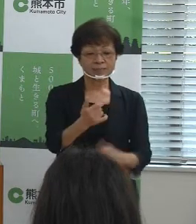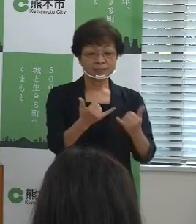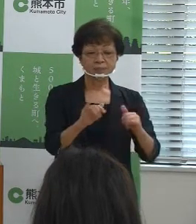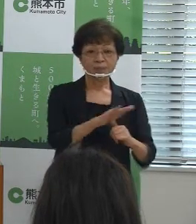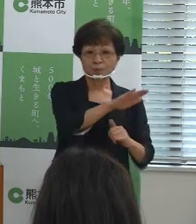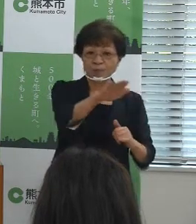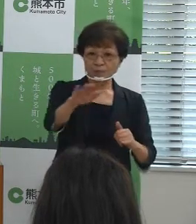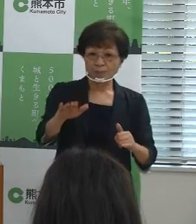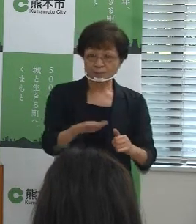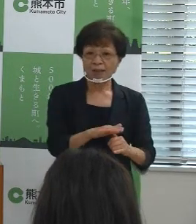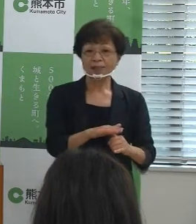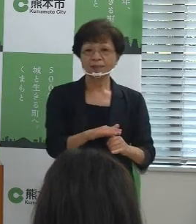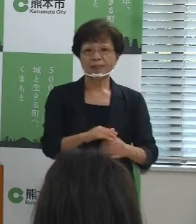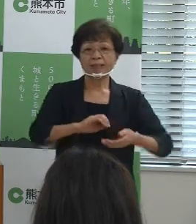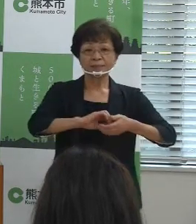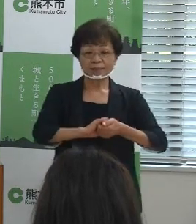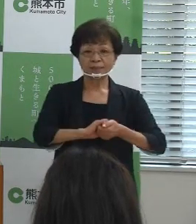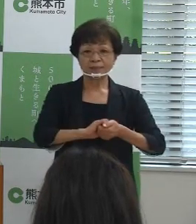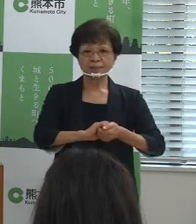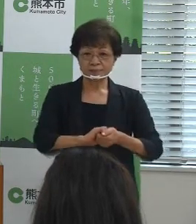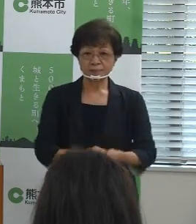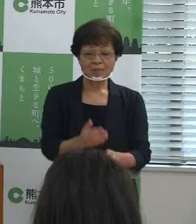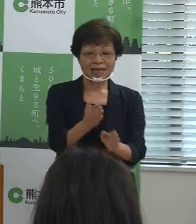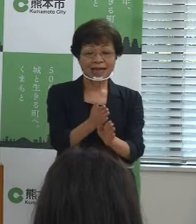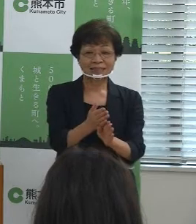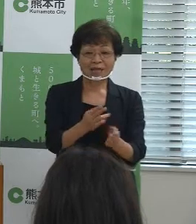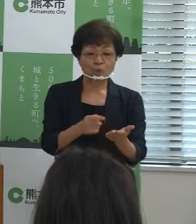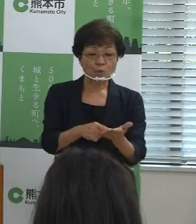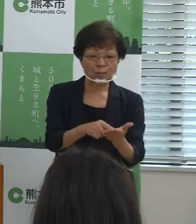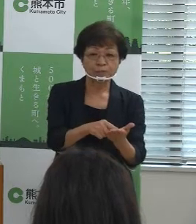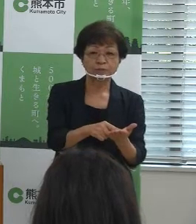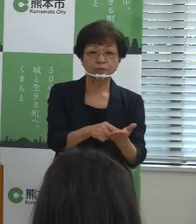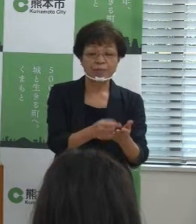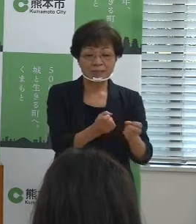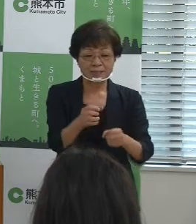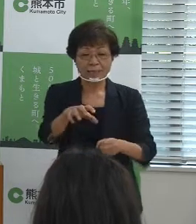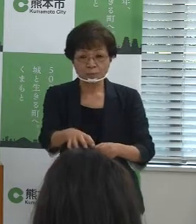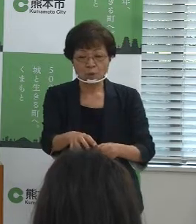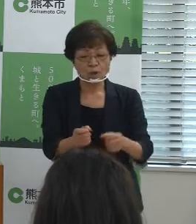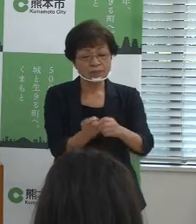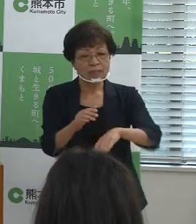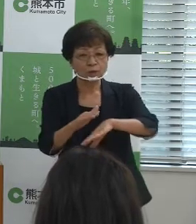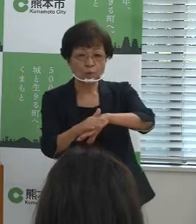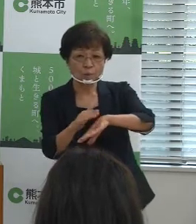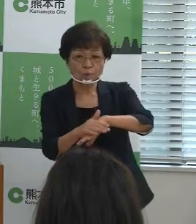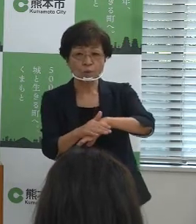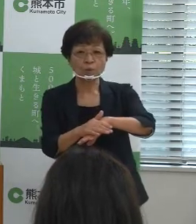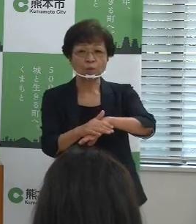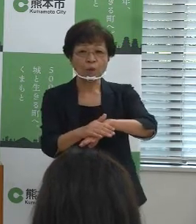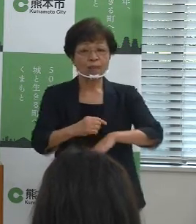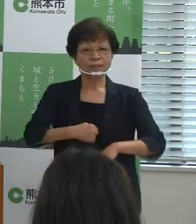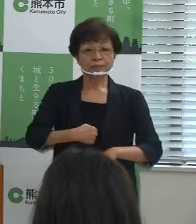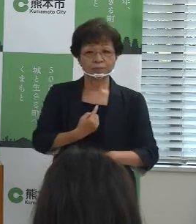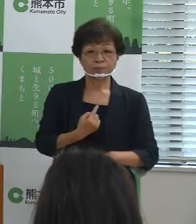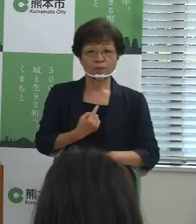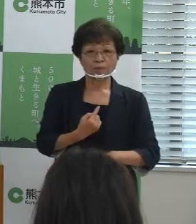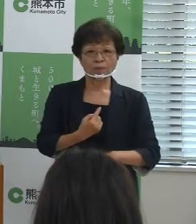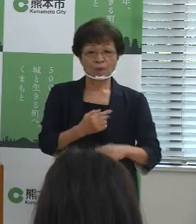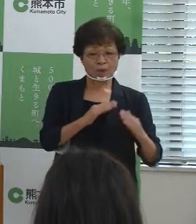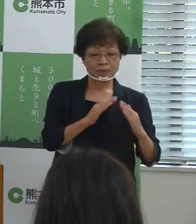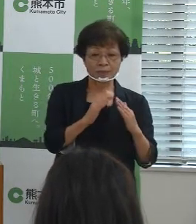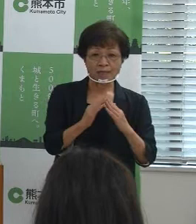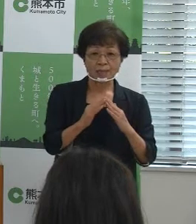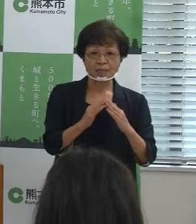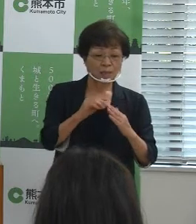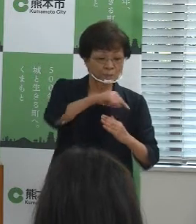様におかれましても、ぜひハザードマップで避難所や避難方法等、ご自分のご自宅